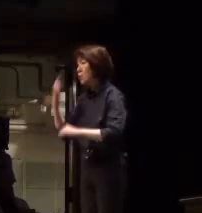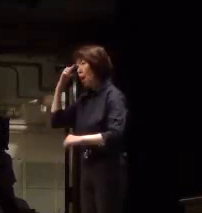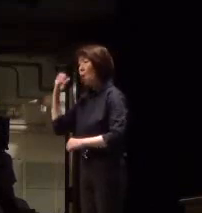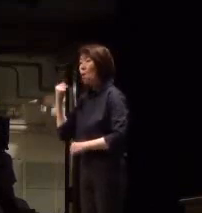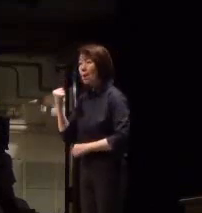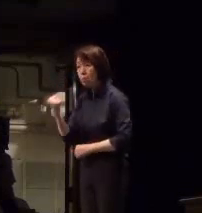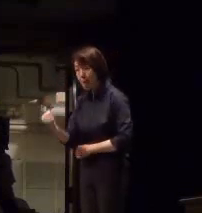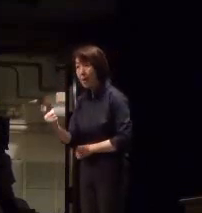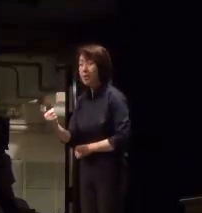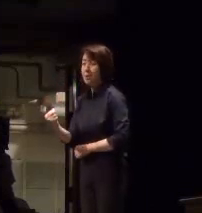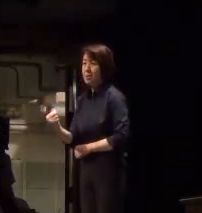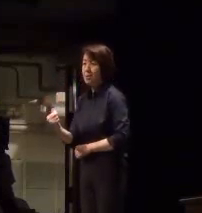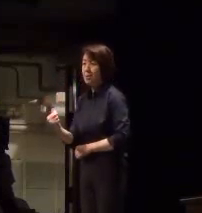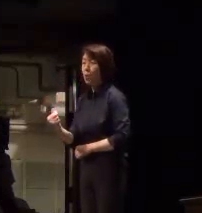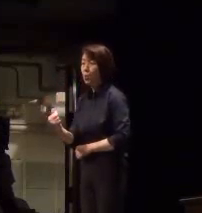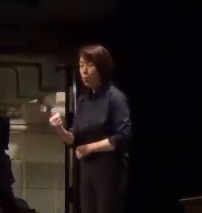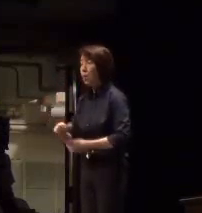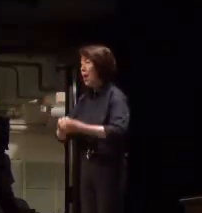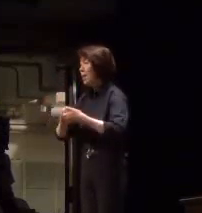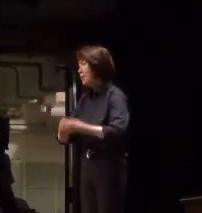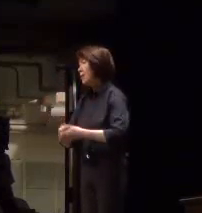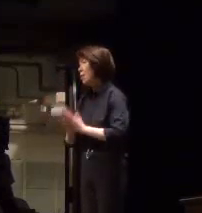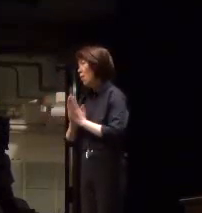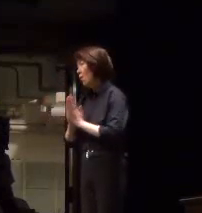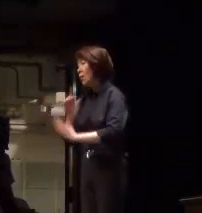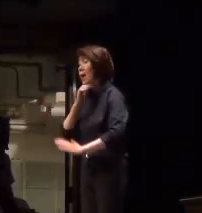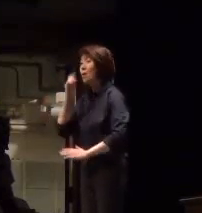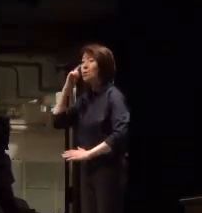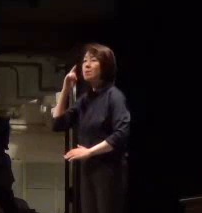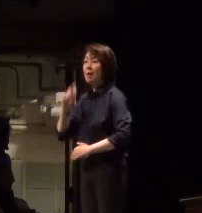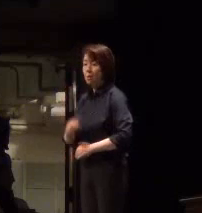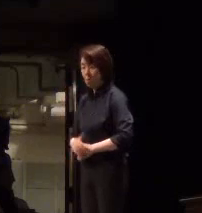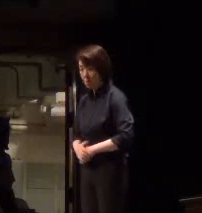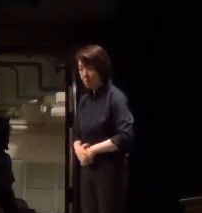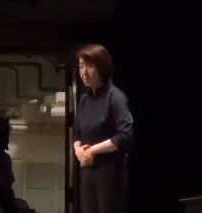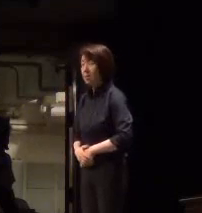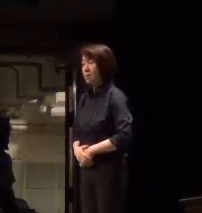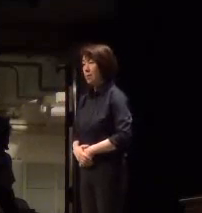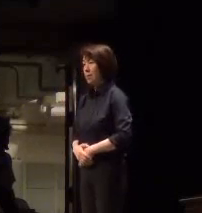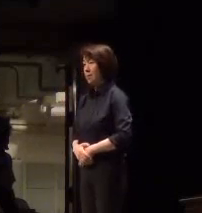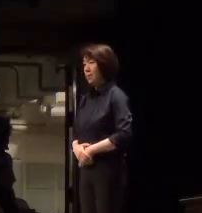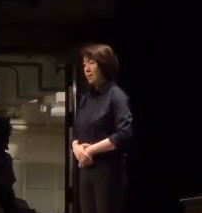ないということで、ぜひともお願いしたいと思います。